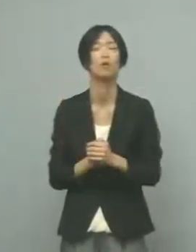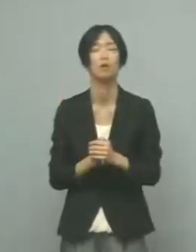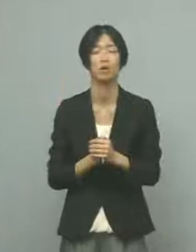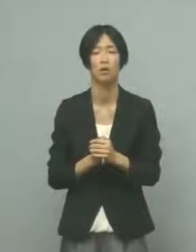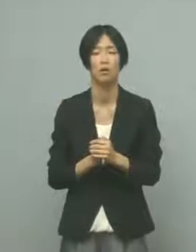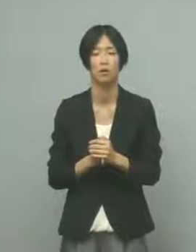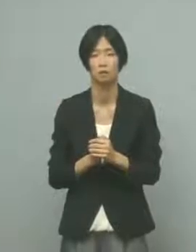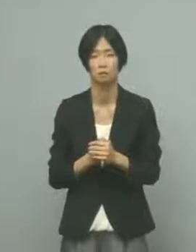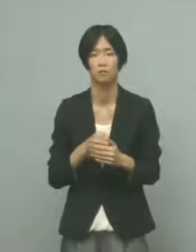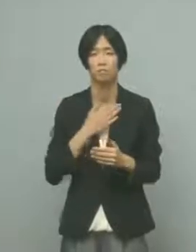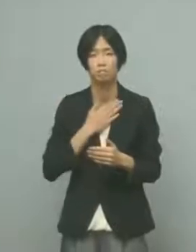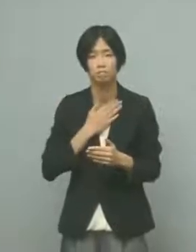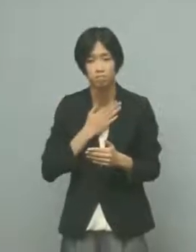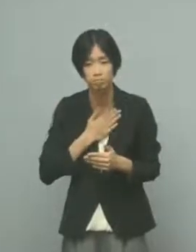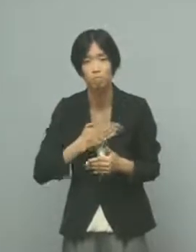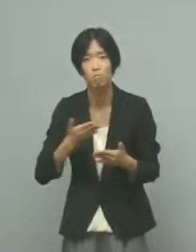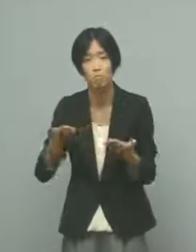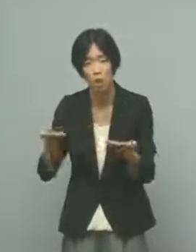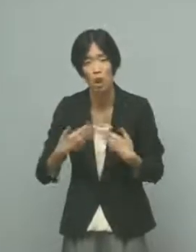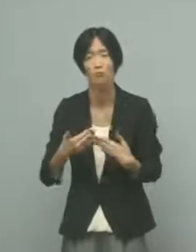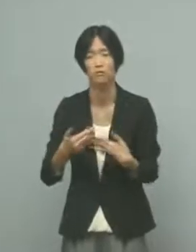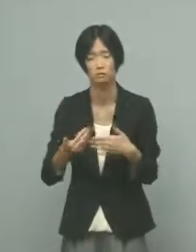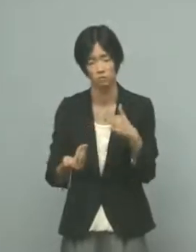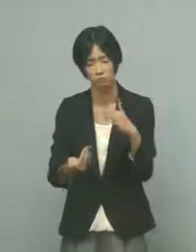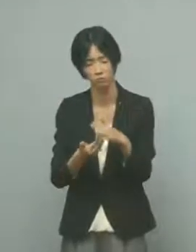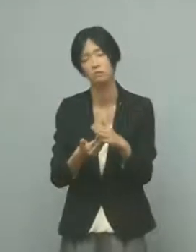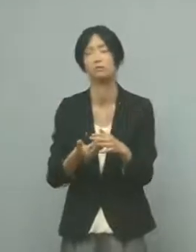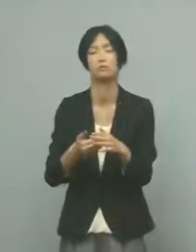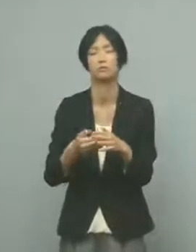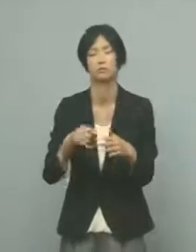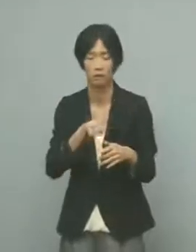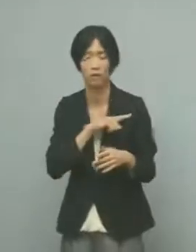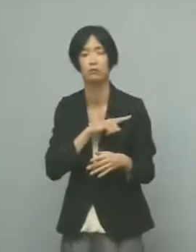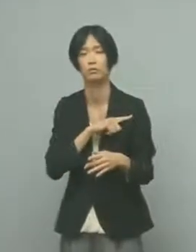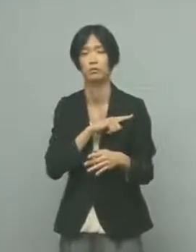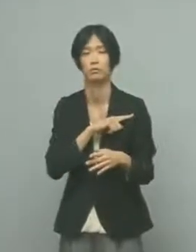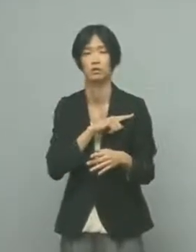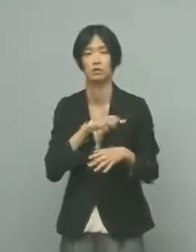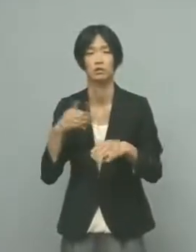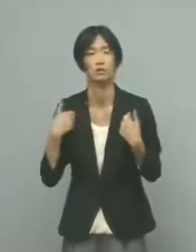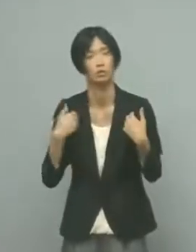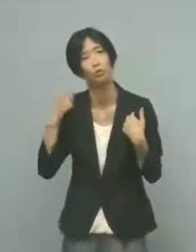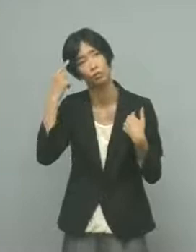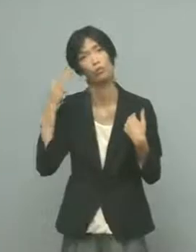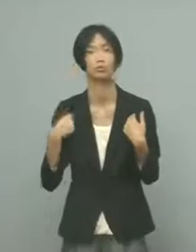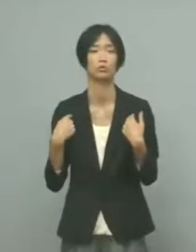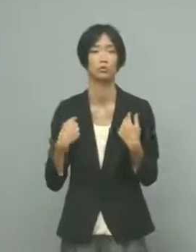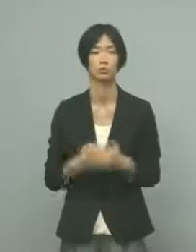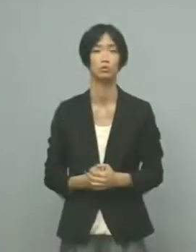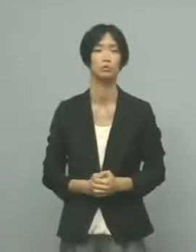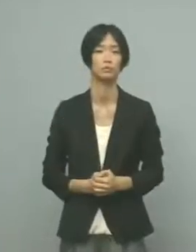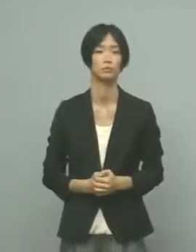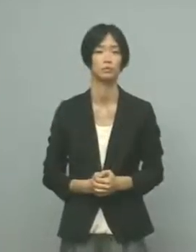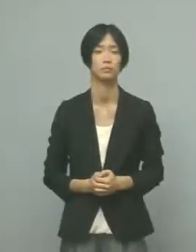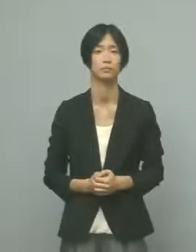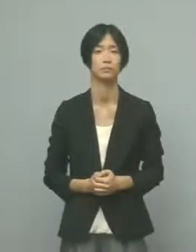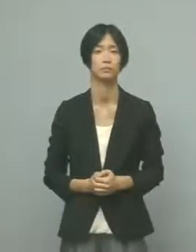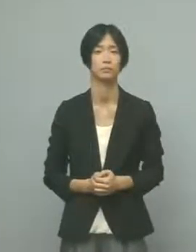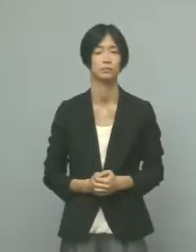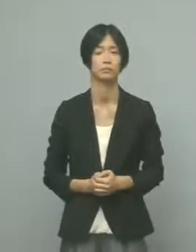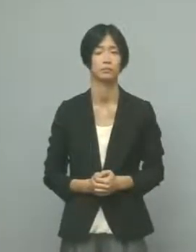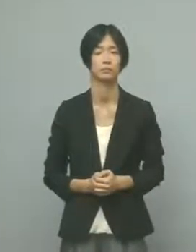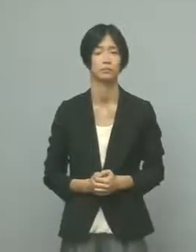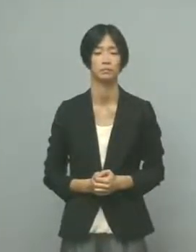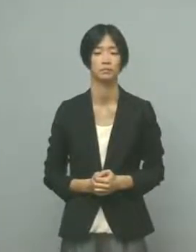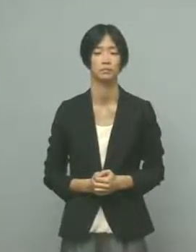理解していただくことがまずは第一なのかなというふうに思っております。ですからそこの